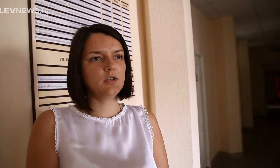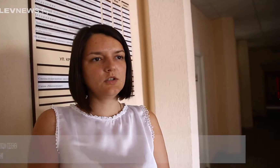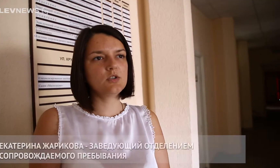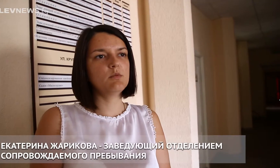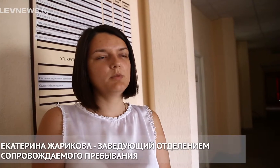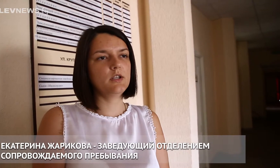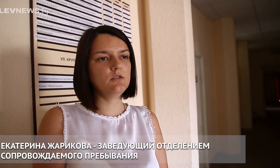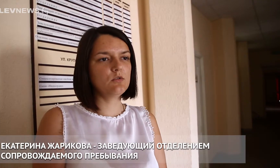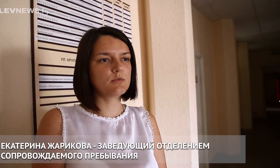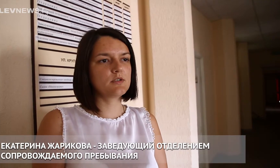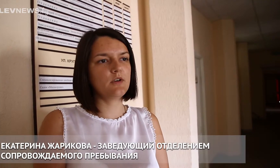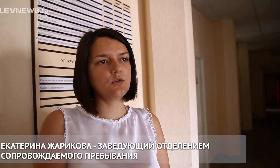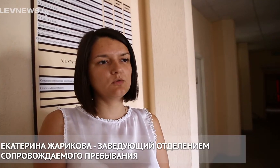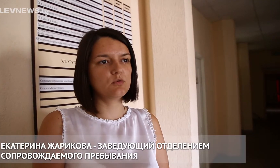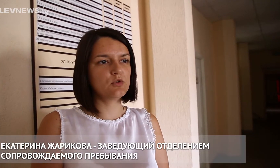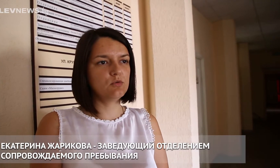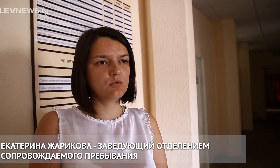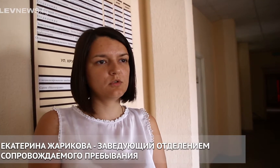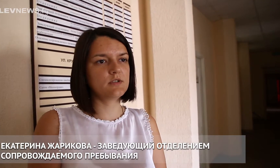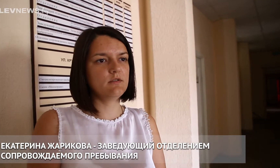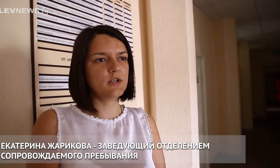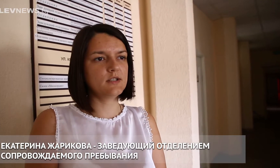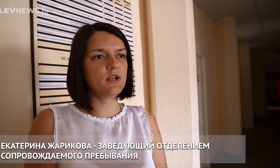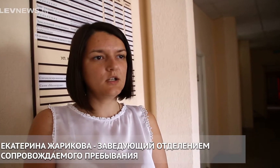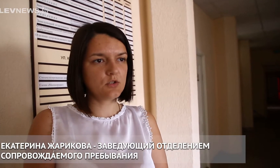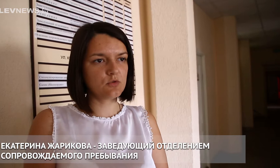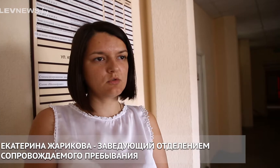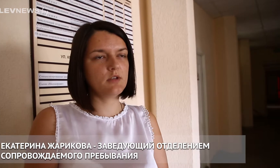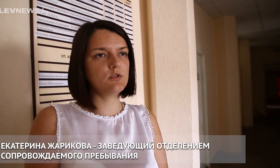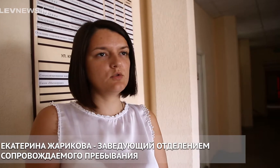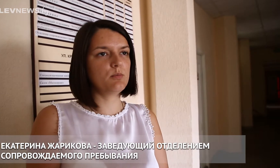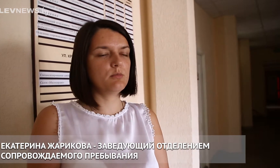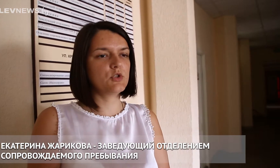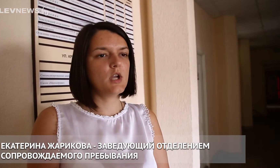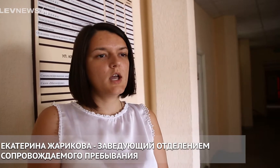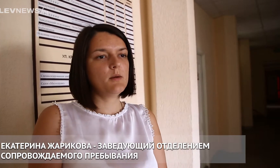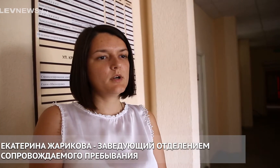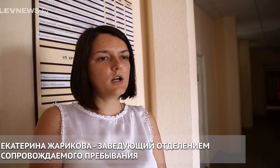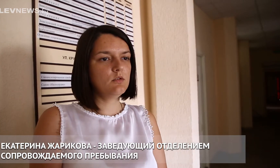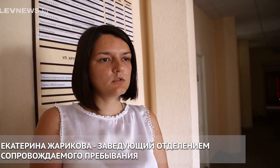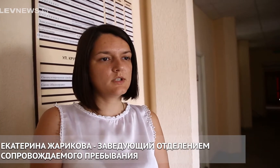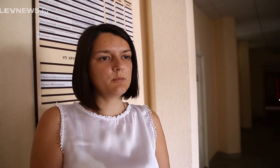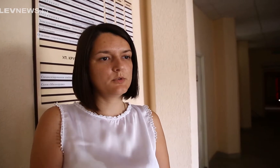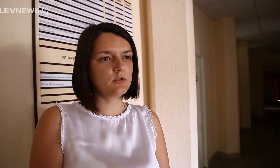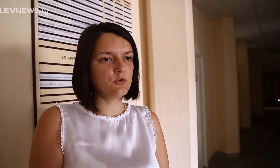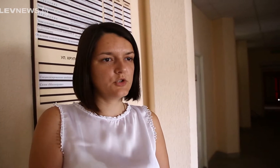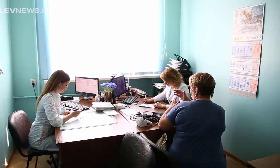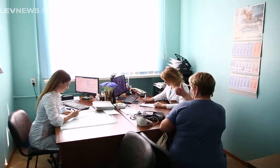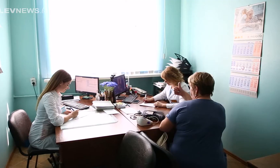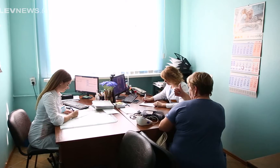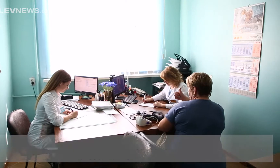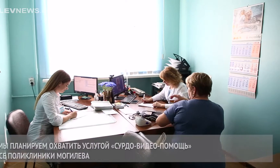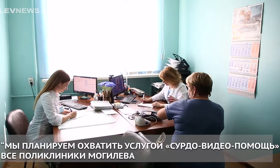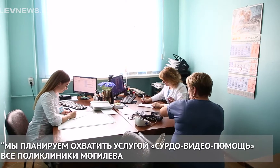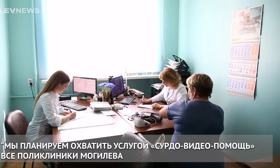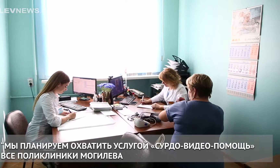Конечно, мы планируем свою услугу развивать дальше, сурдовидеопомощь. Пока к нам подключилась, к нашему проекту, только